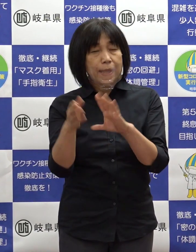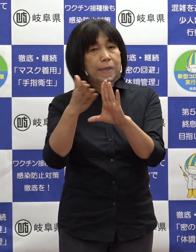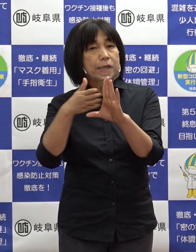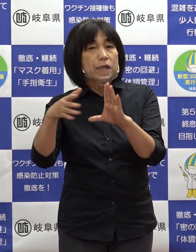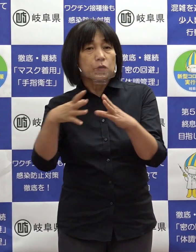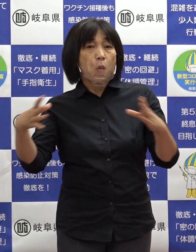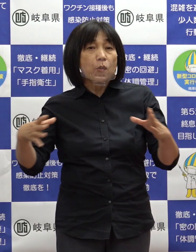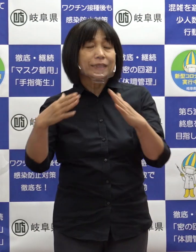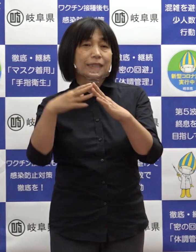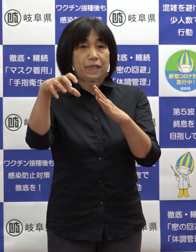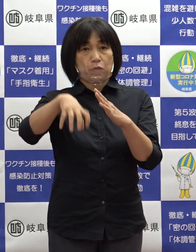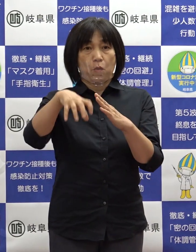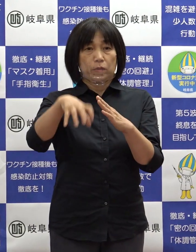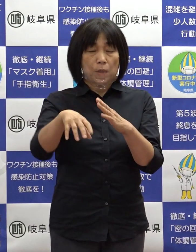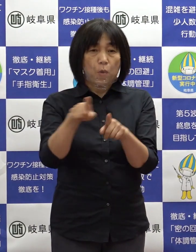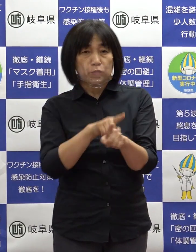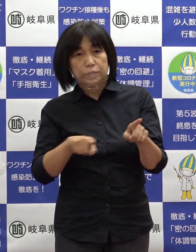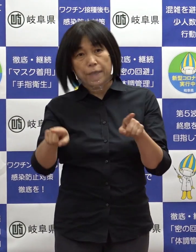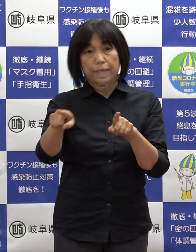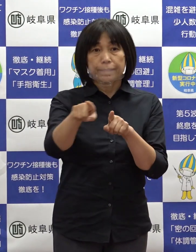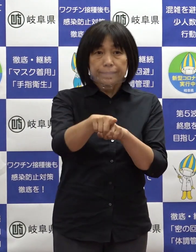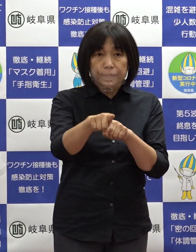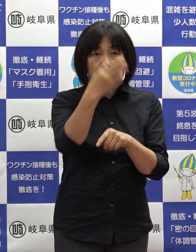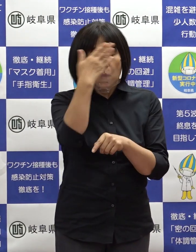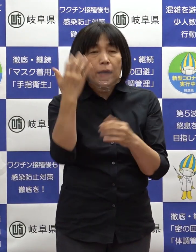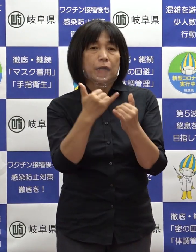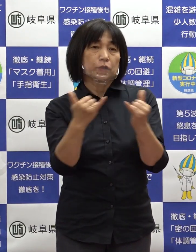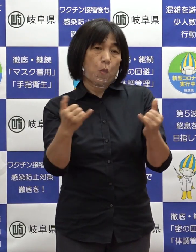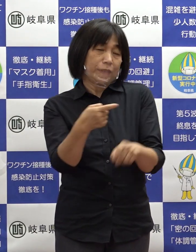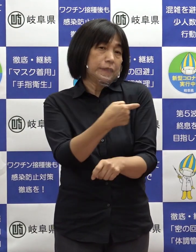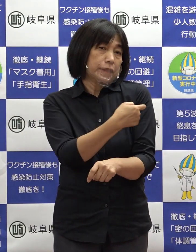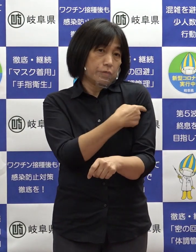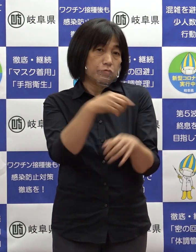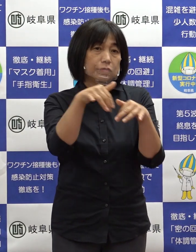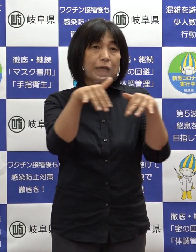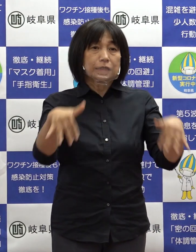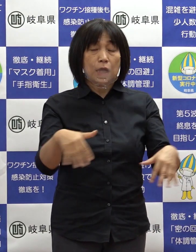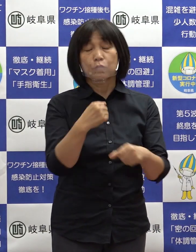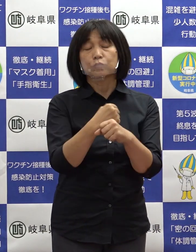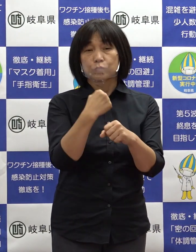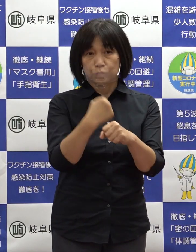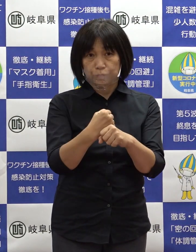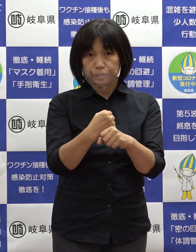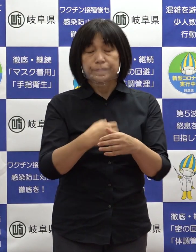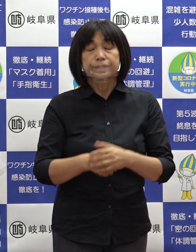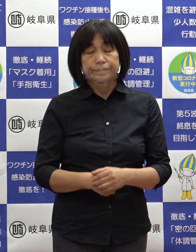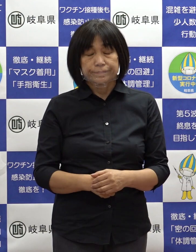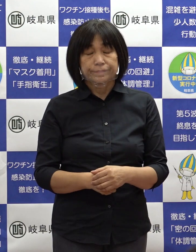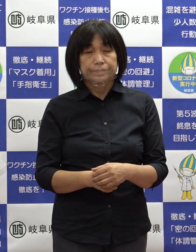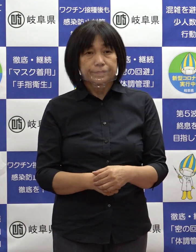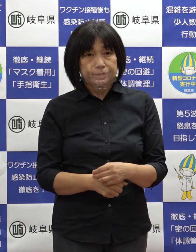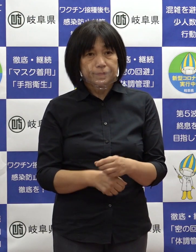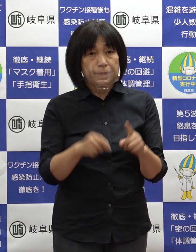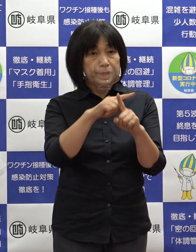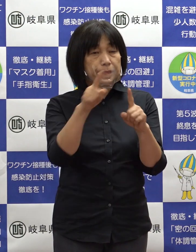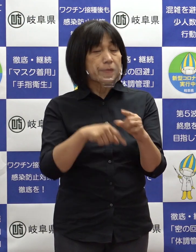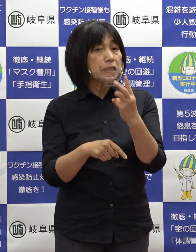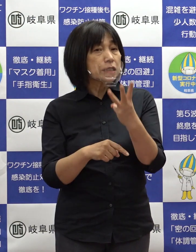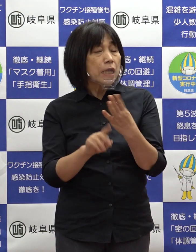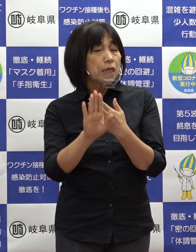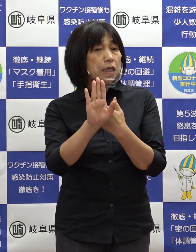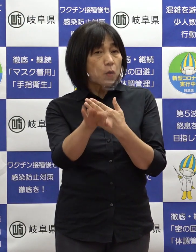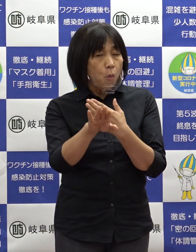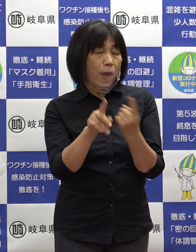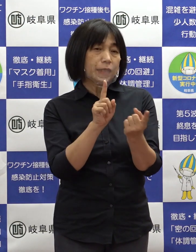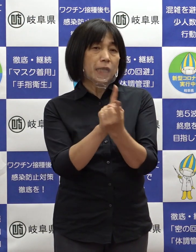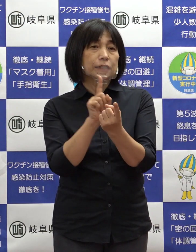場においても、優先接種という体制を組んでいくというようなことでございます。3ページ以降は今申し上げました対策の